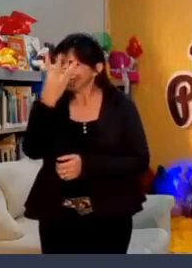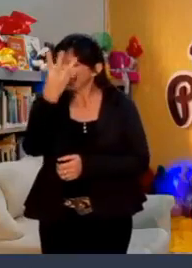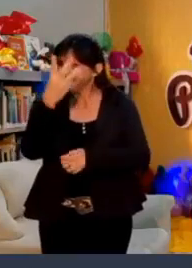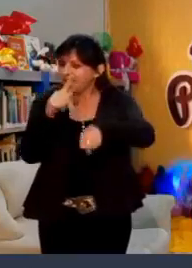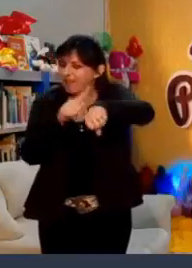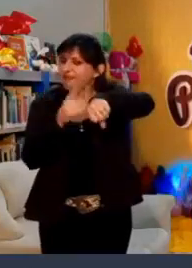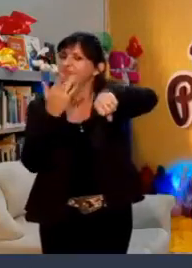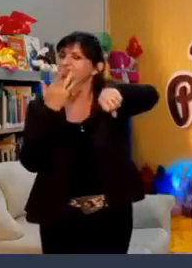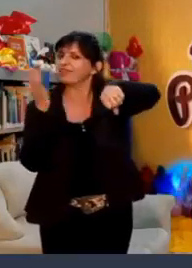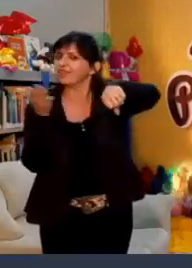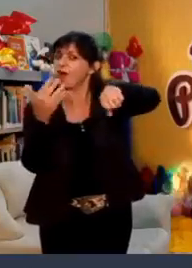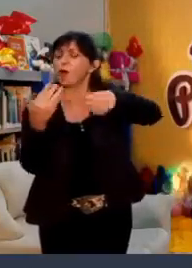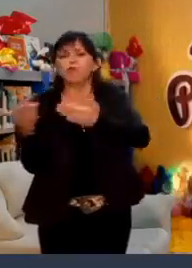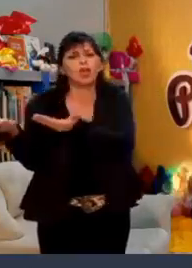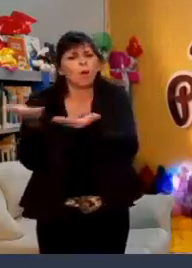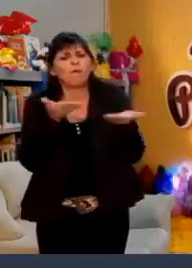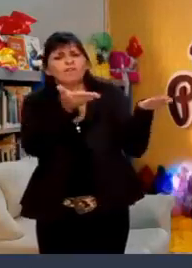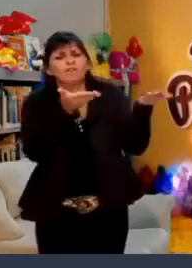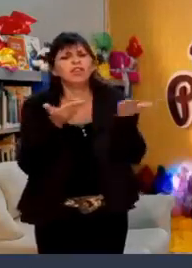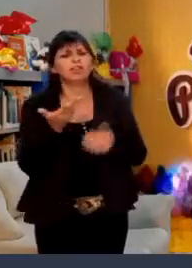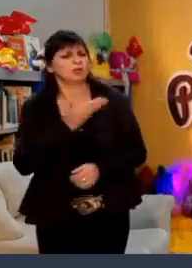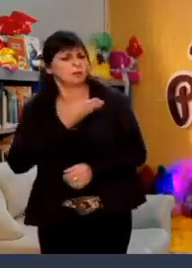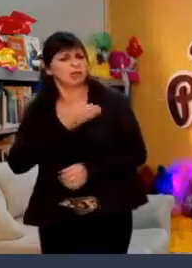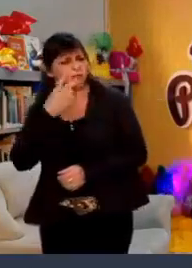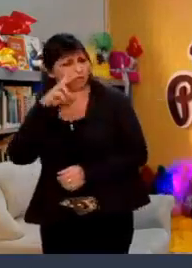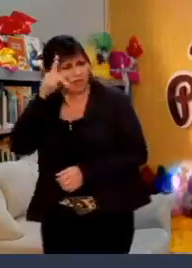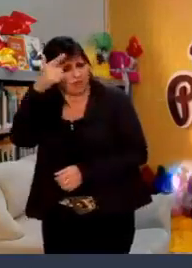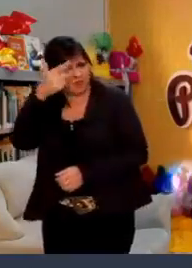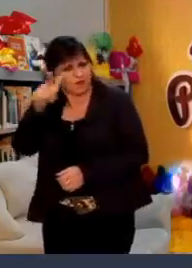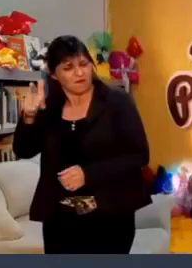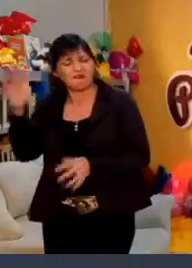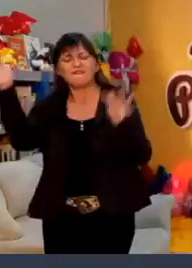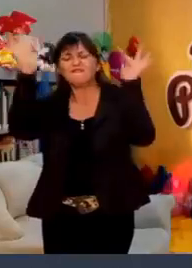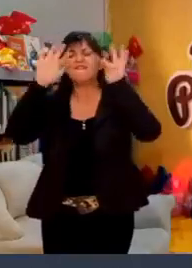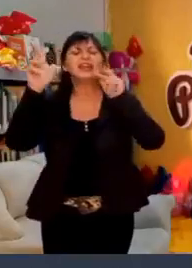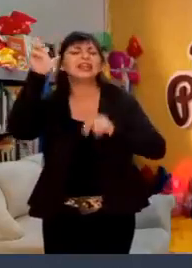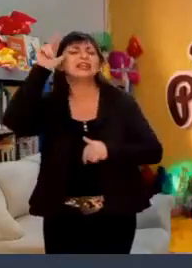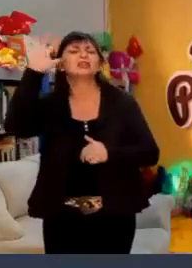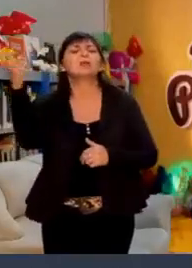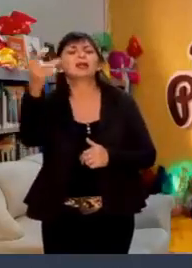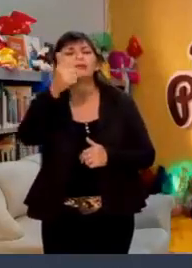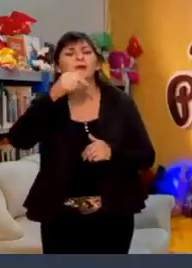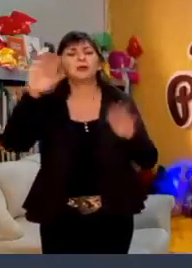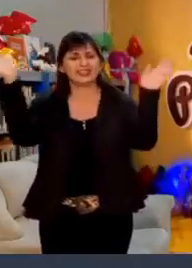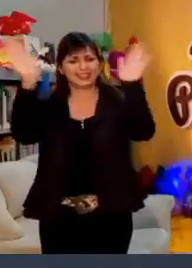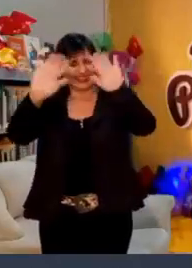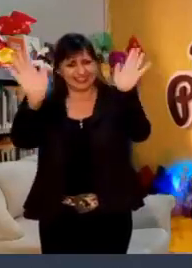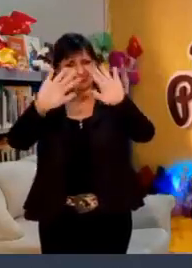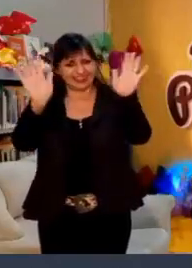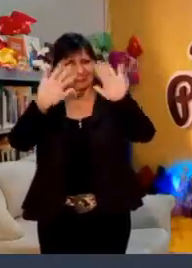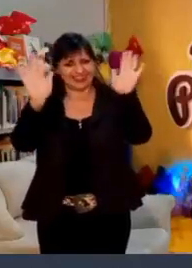horas. Não esquece de convidar os amigos para assistir também. Feliz Páscoa para vocês. Até mais.